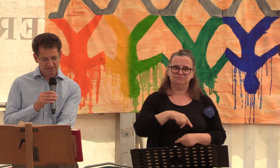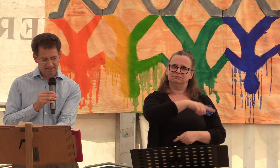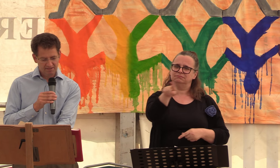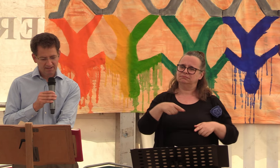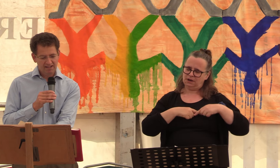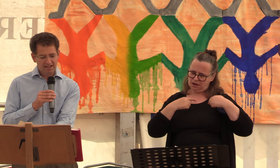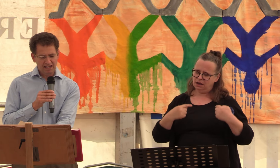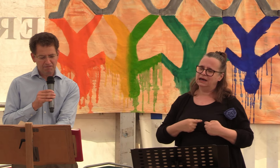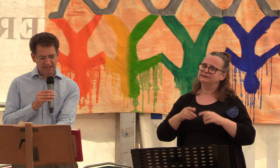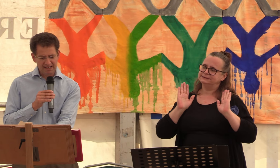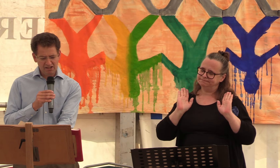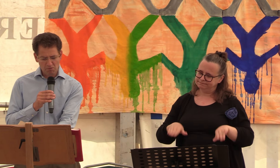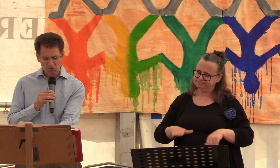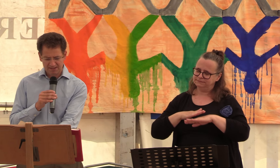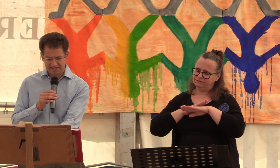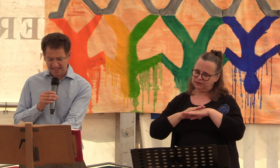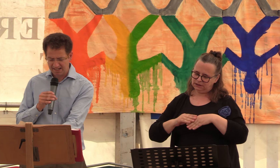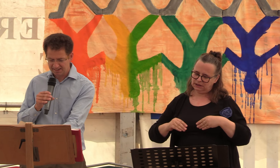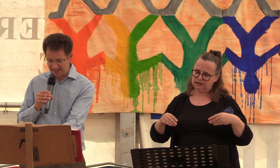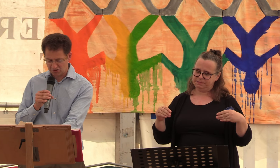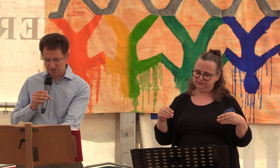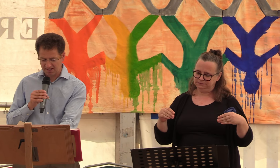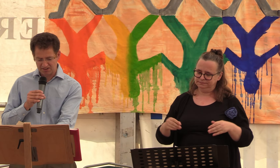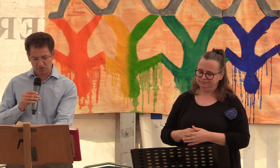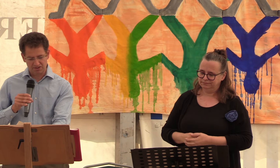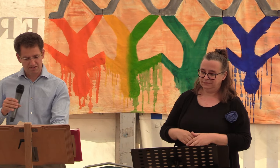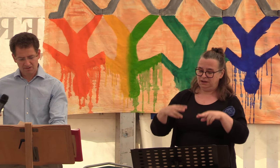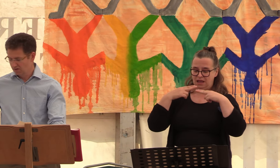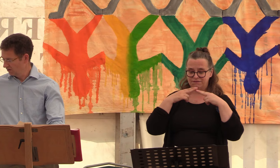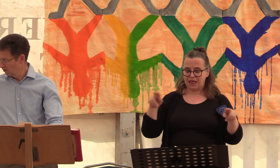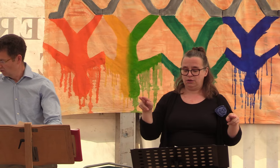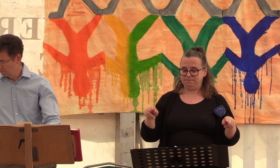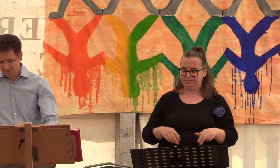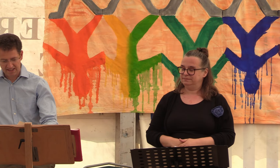vergibt. Evangelium unseres Herrn Jesus Christus.